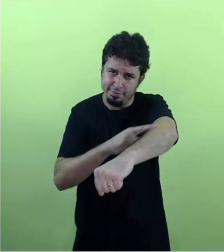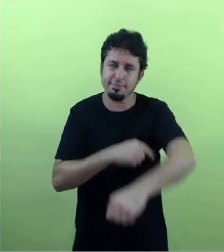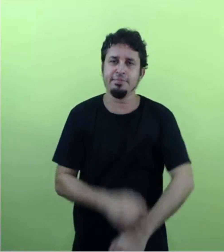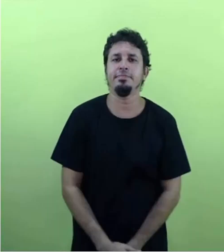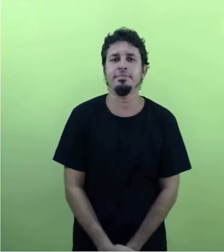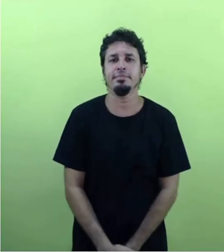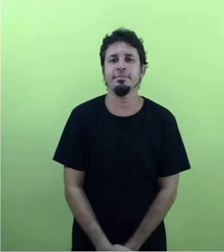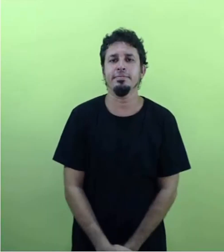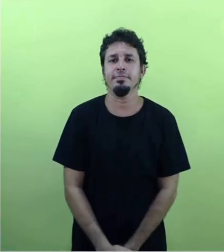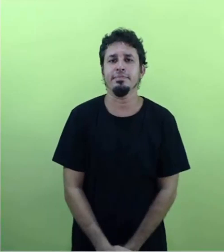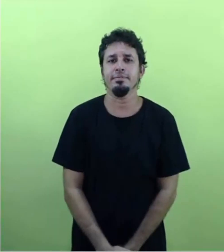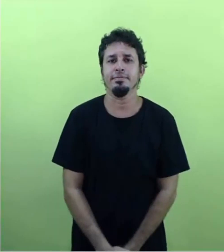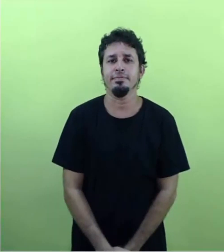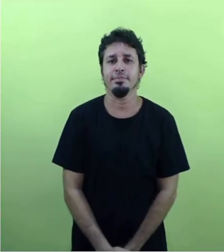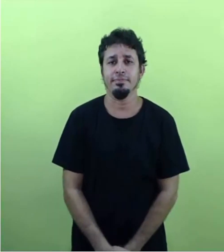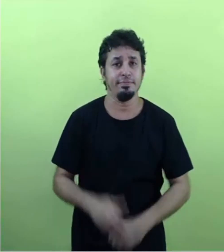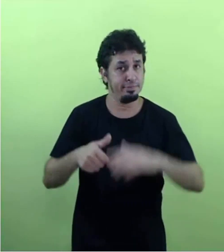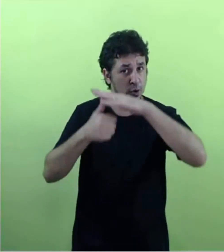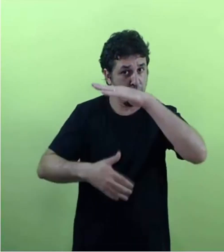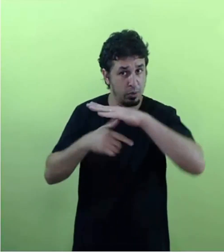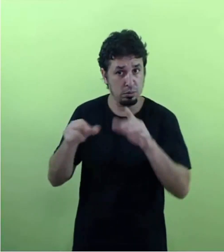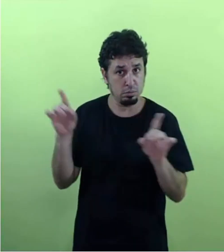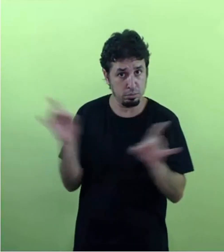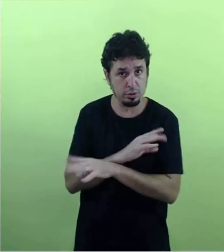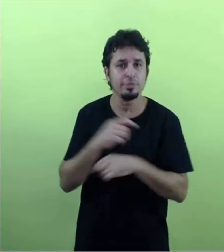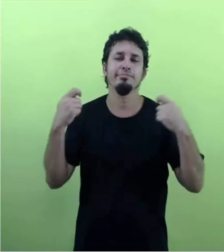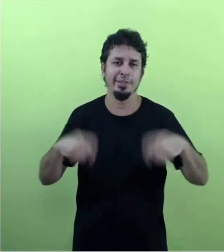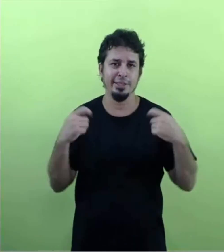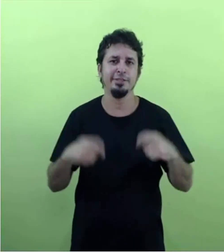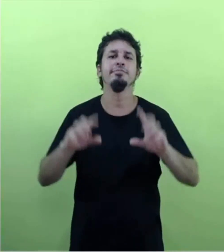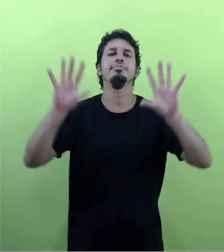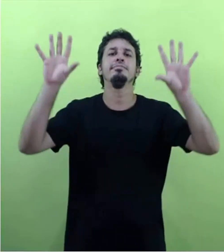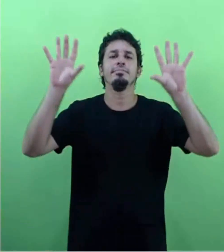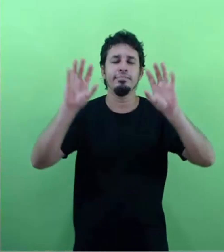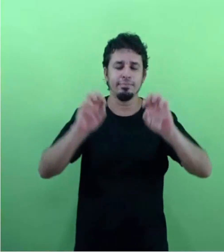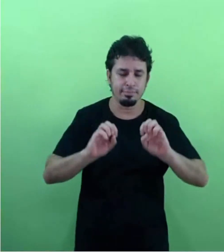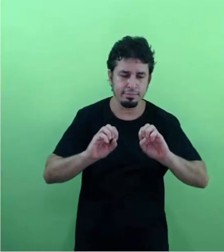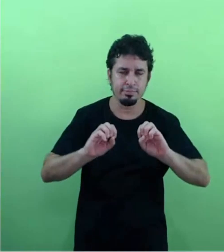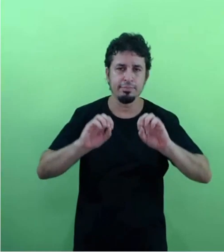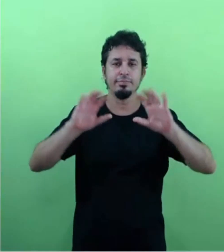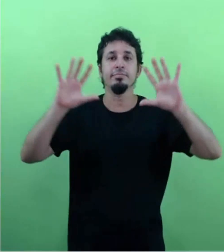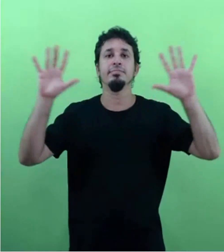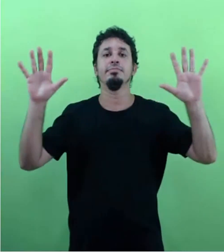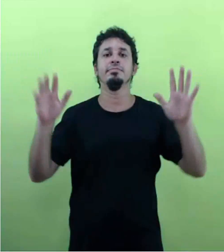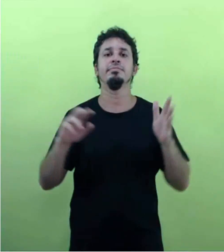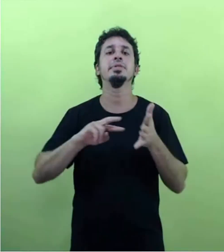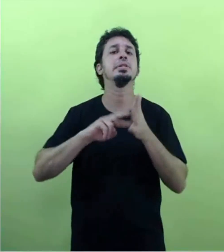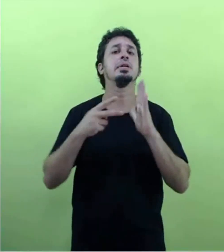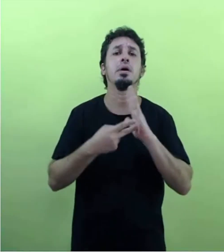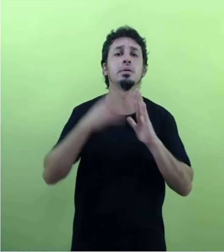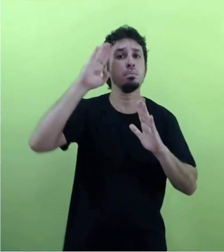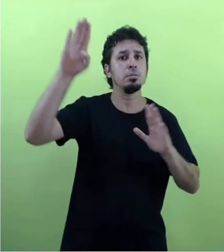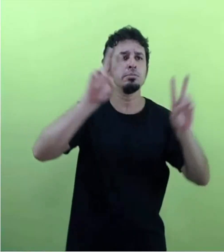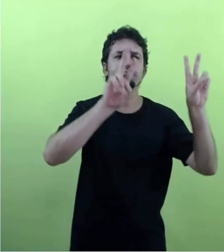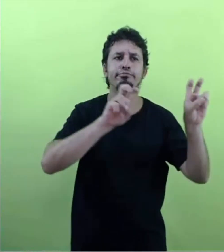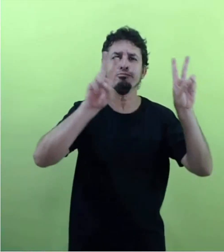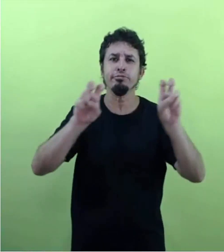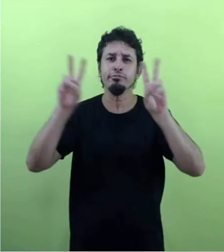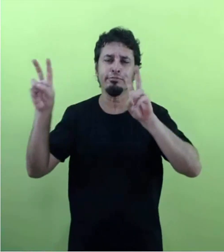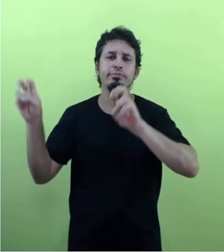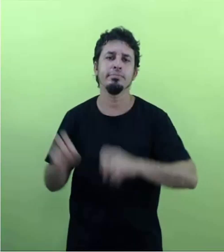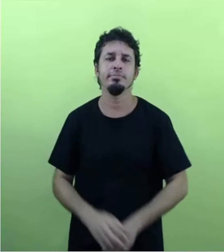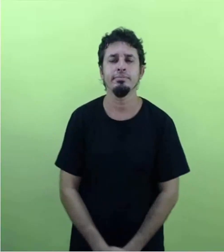de pele. Depois da nota de rodapé deve haver o escurecimento e clareamento da imagem indicando